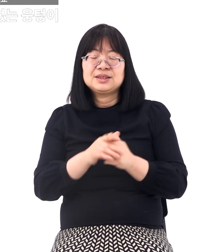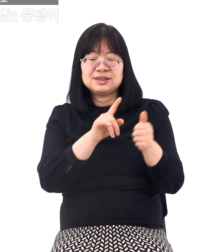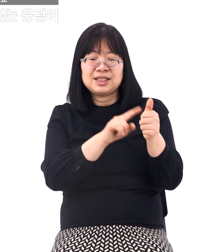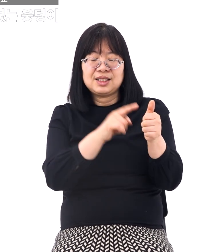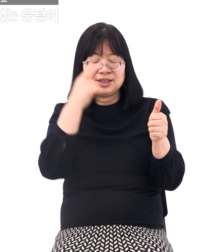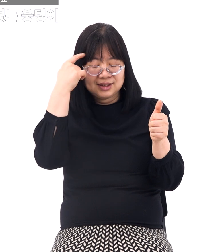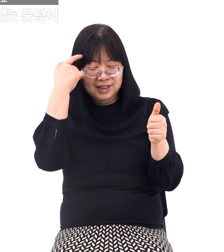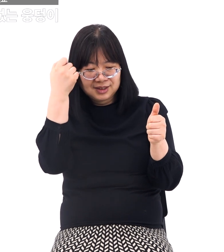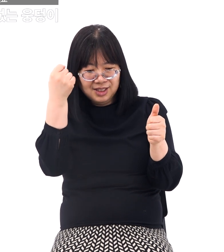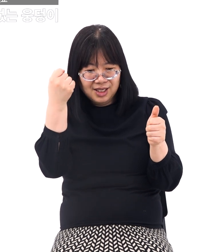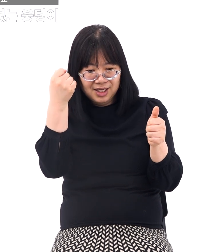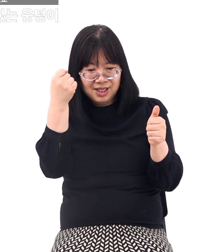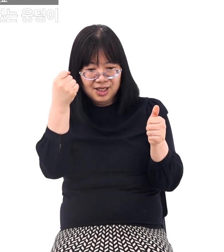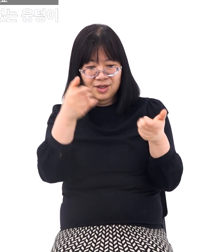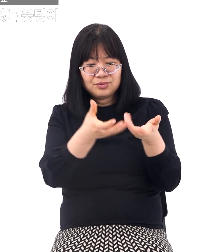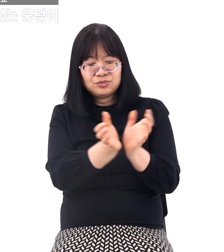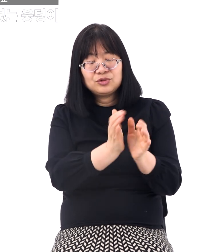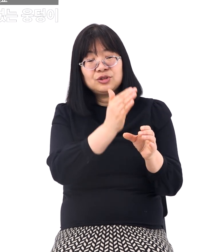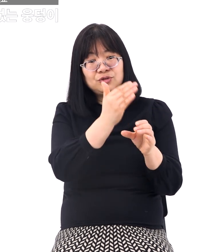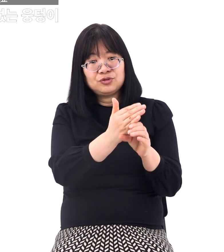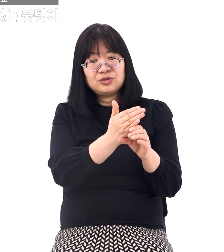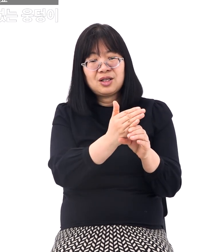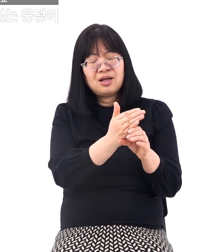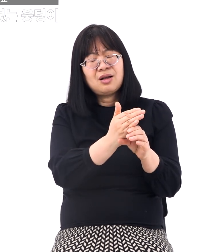대상이라고 여겨지는 무리들 가운데